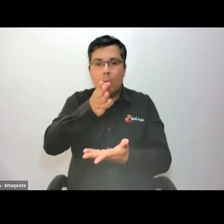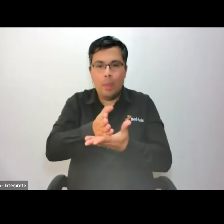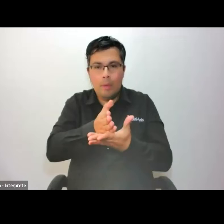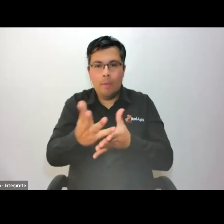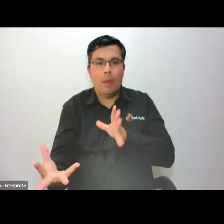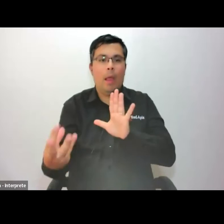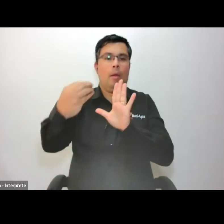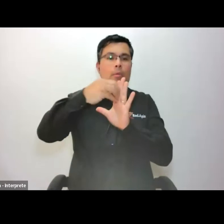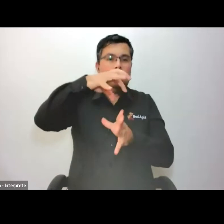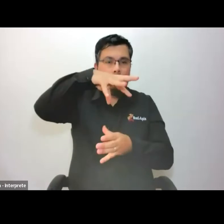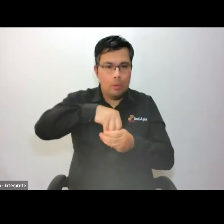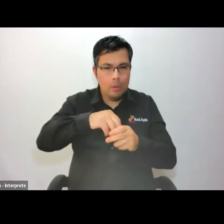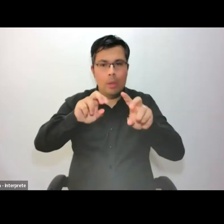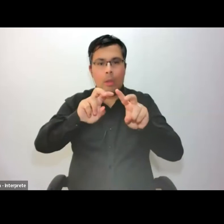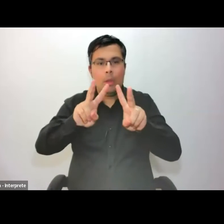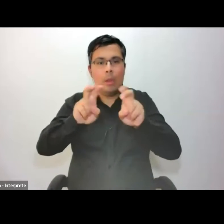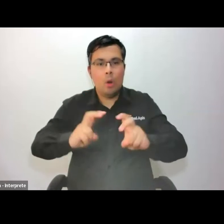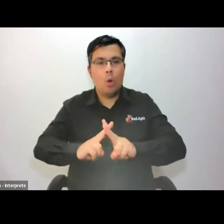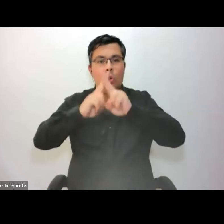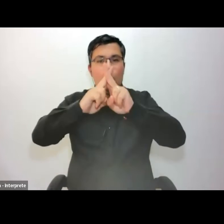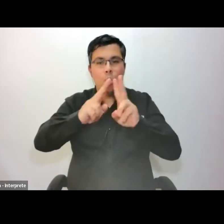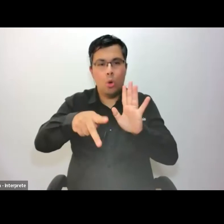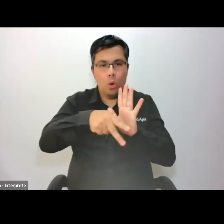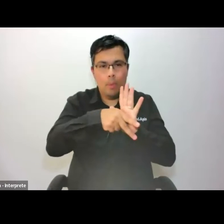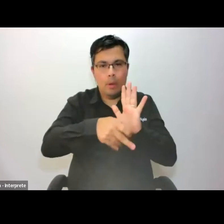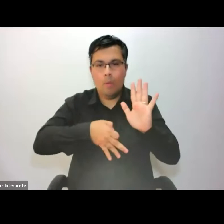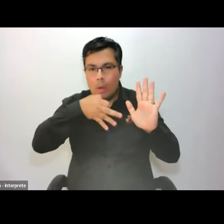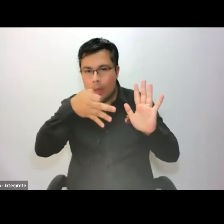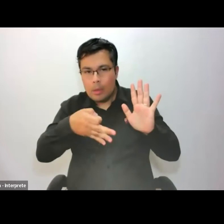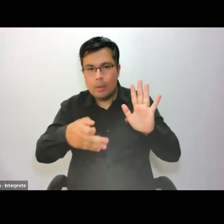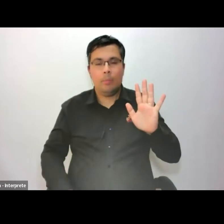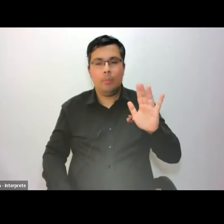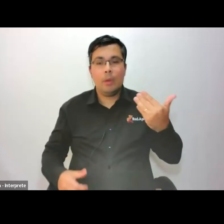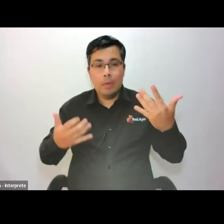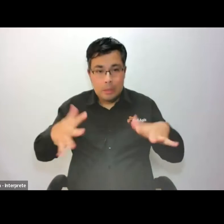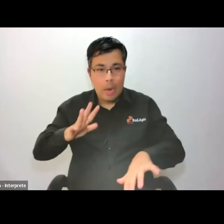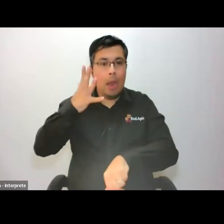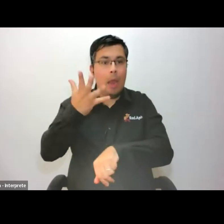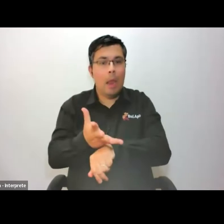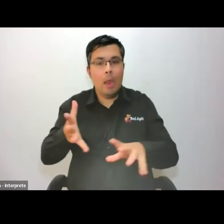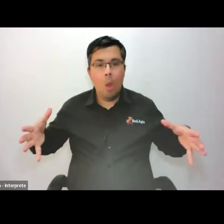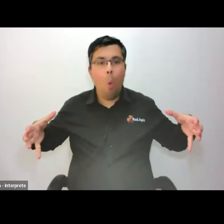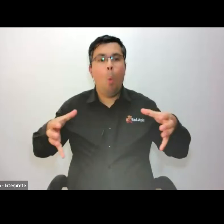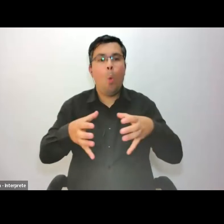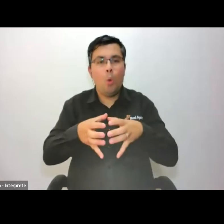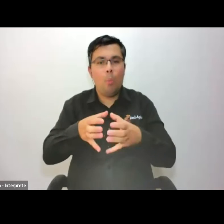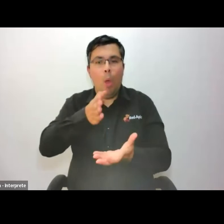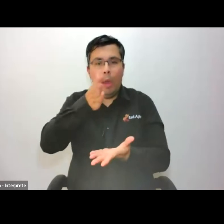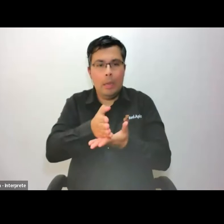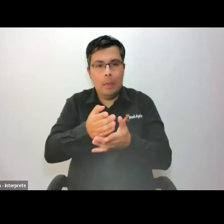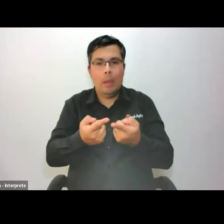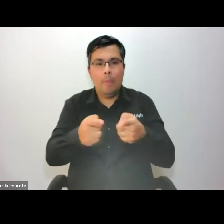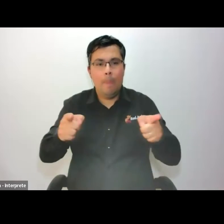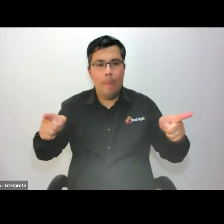tenemos. Y como lo decía Aaron, ya existe la posibilidad de tener equipos multidisciplinarios y equipos de asistentes técnicos